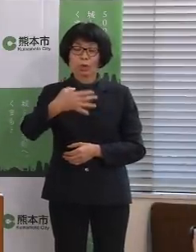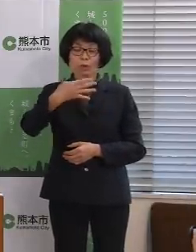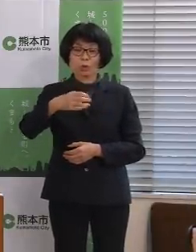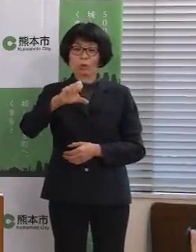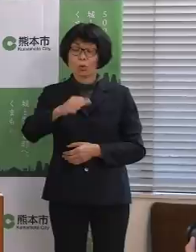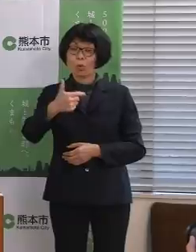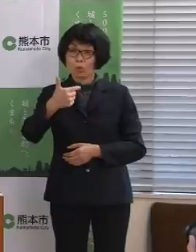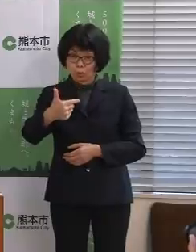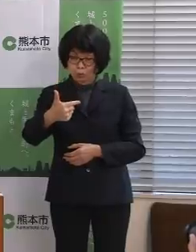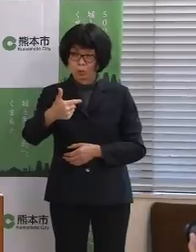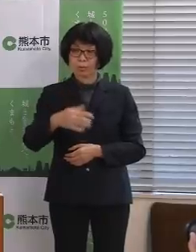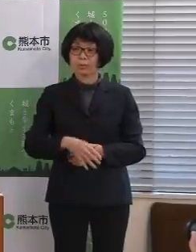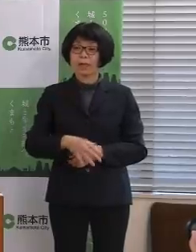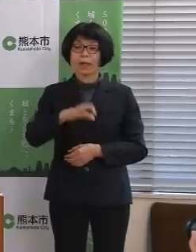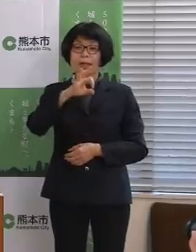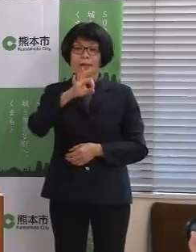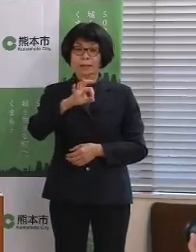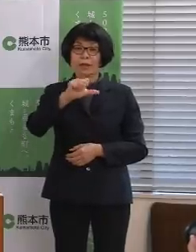0570-096-456